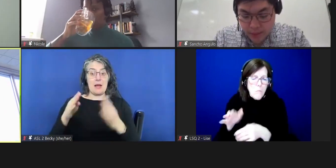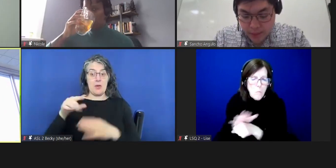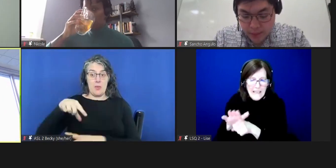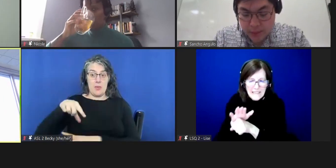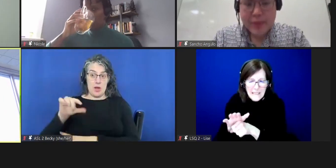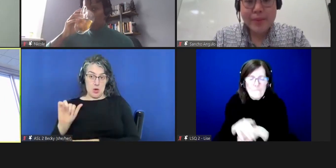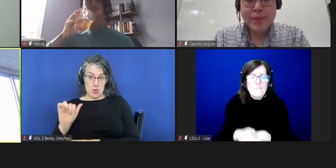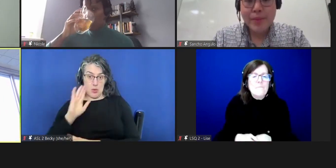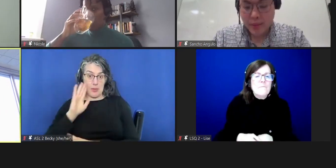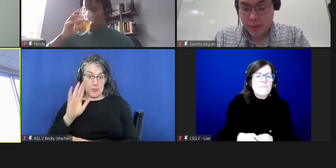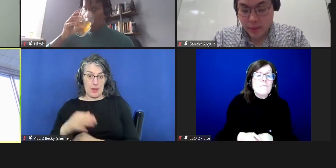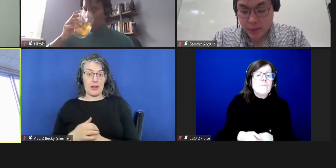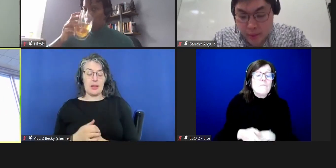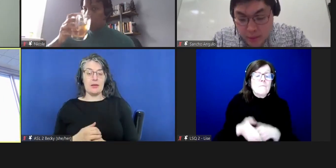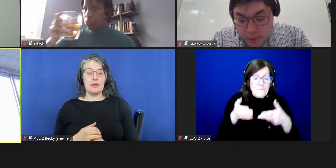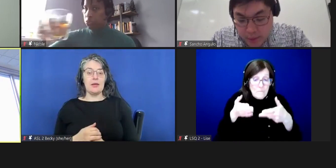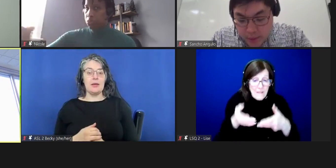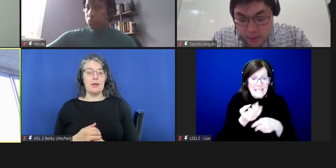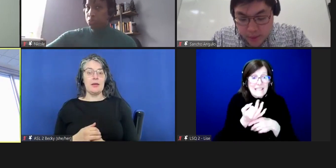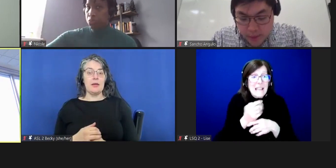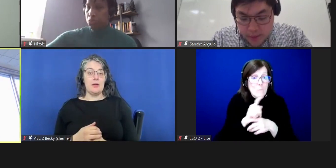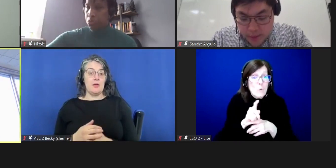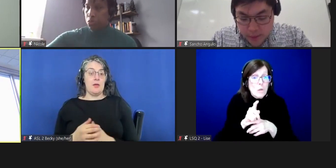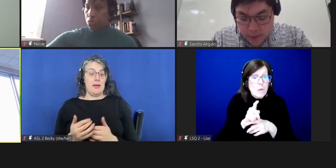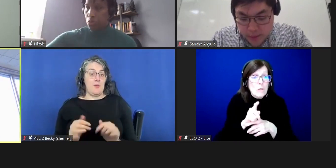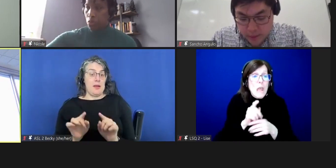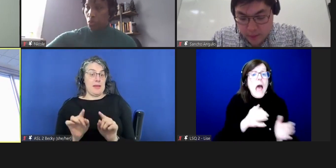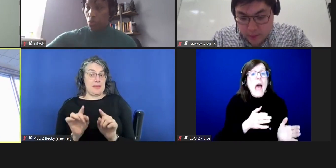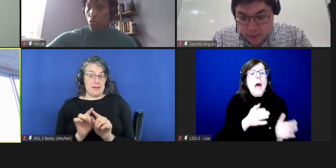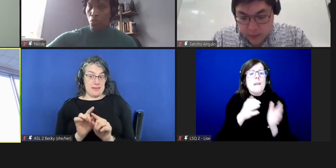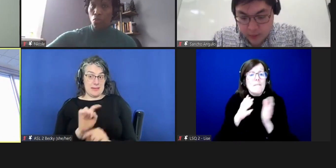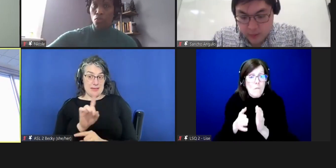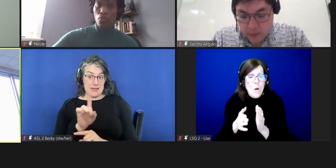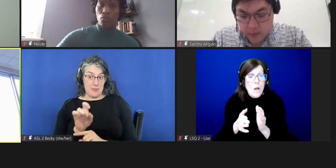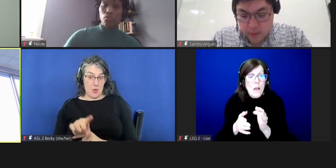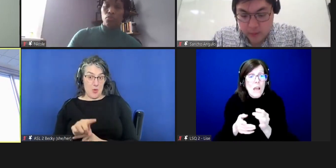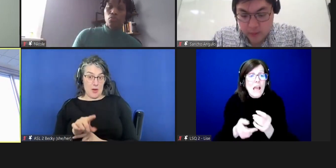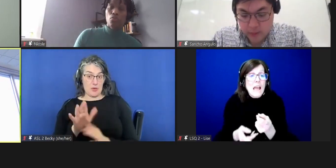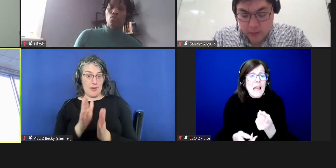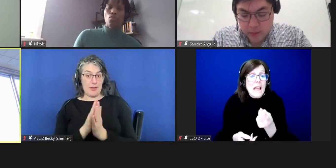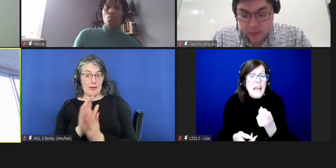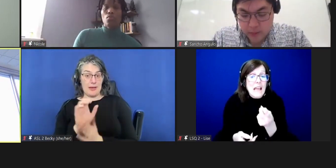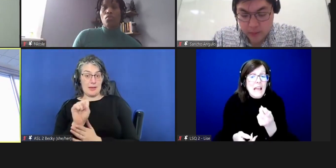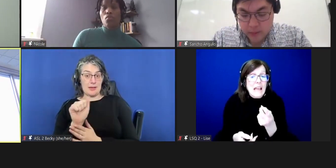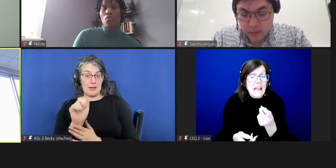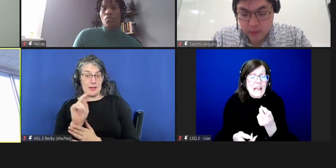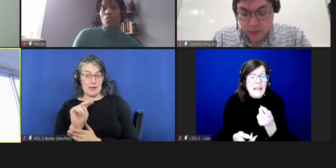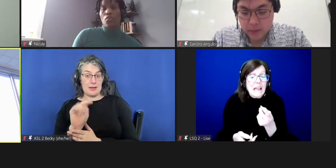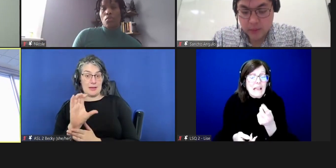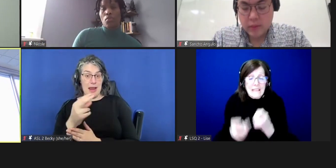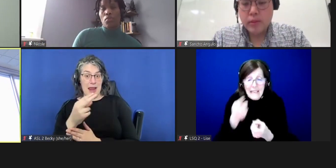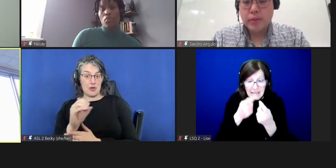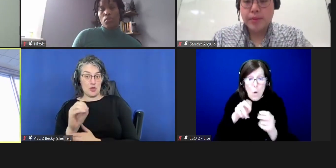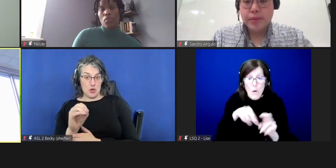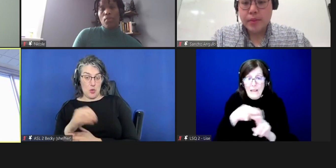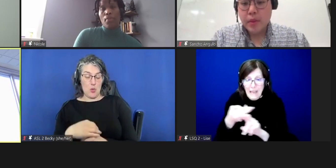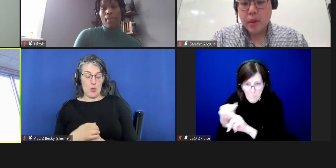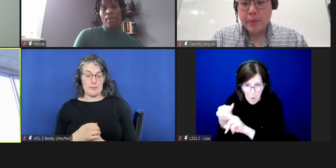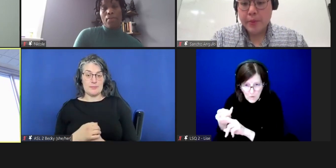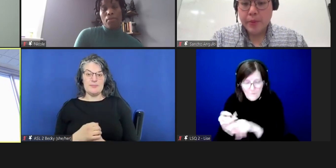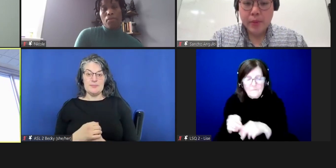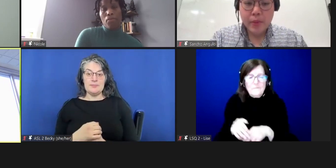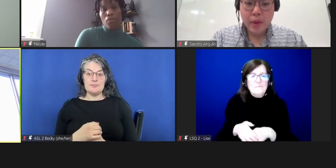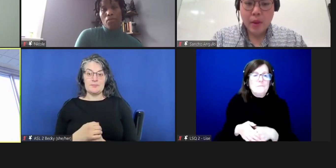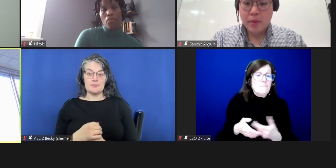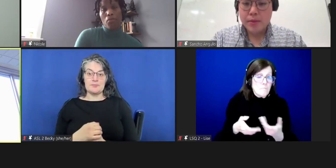de passer la période de questions-réponses. Et je vais poser la même question à Sancho.